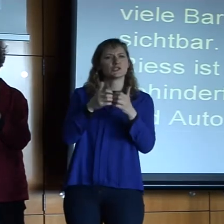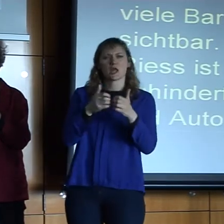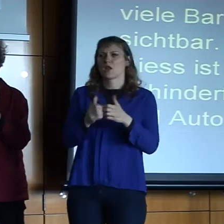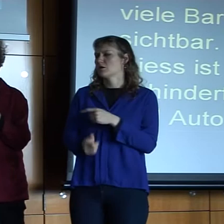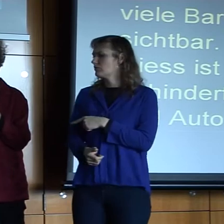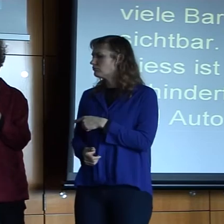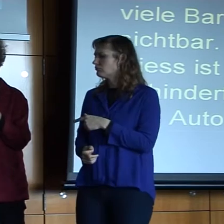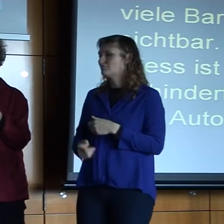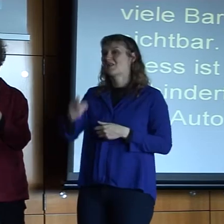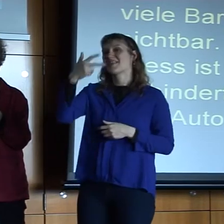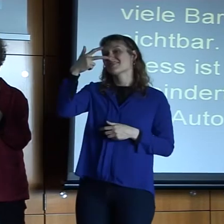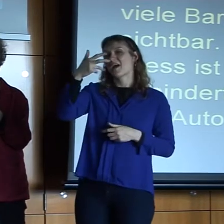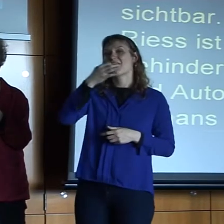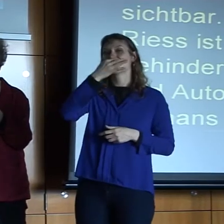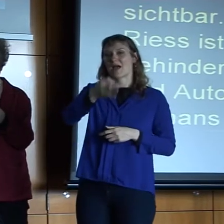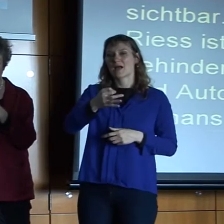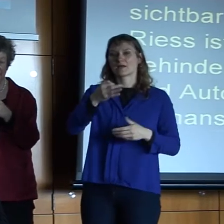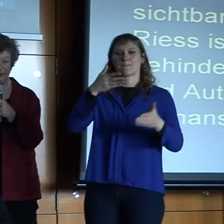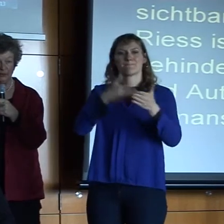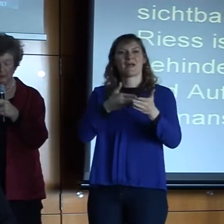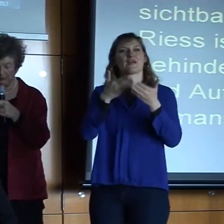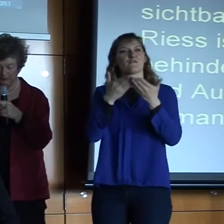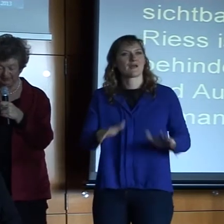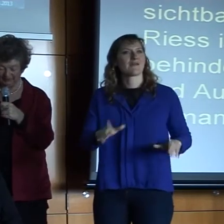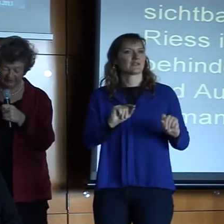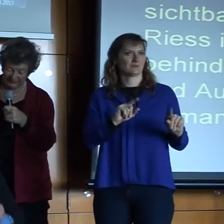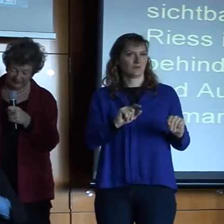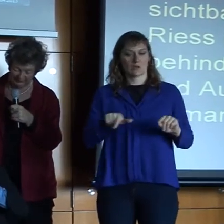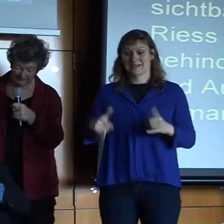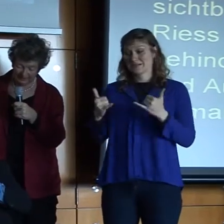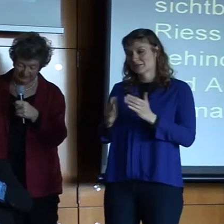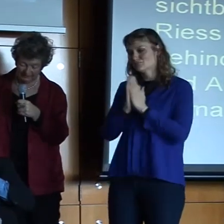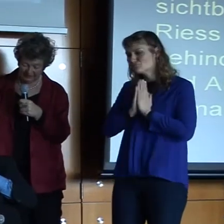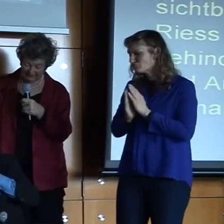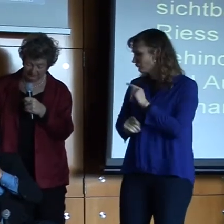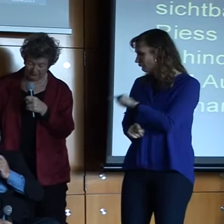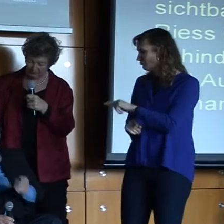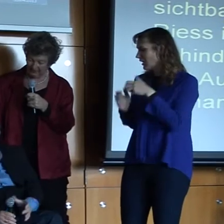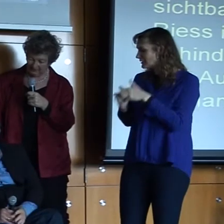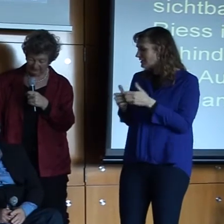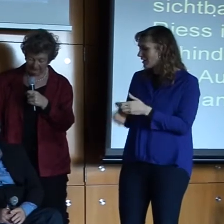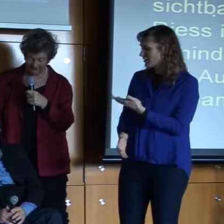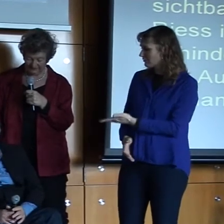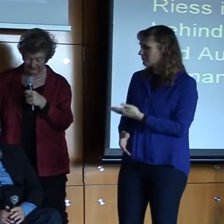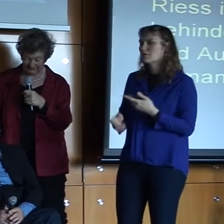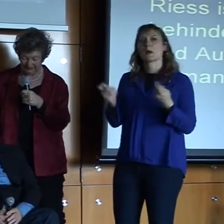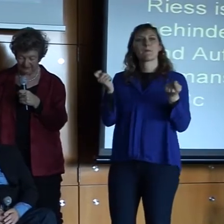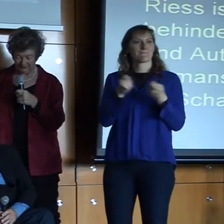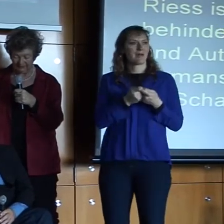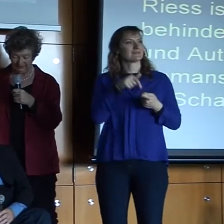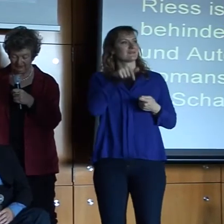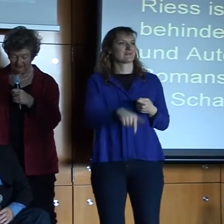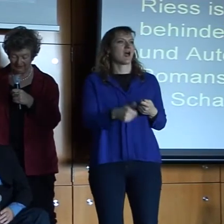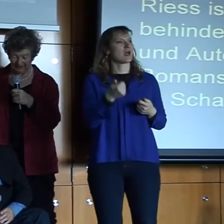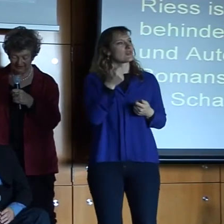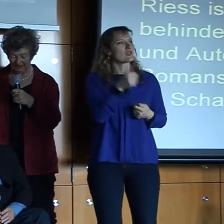gebracht, die drei Fragen der Barrierefreiheit. Und ich bitte dich jetzt um deinen Beitrag, wo du meinst, das passt jetzt hier